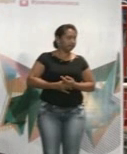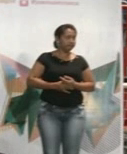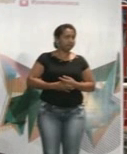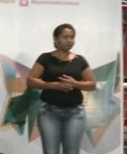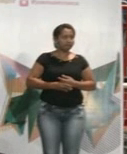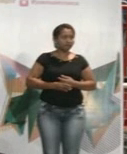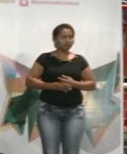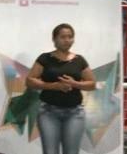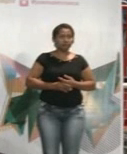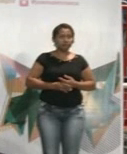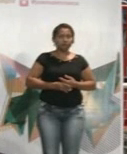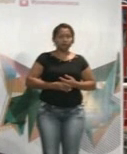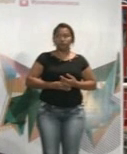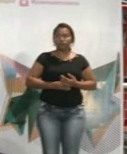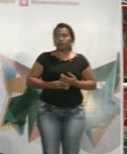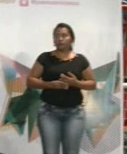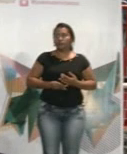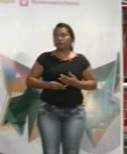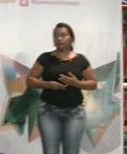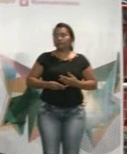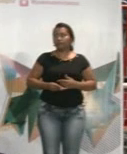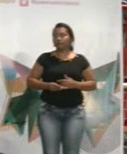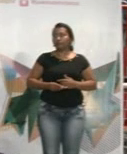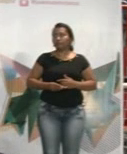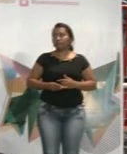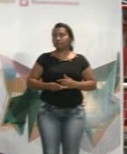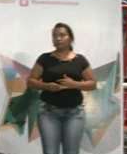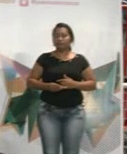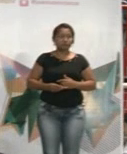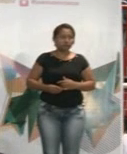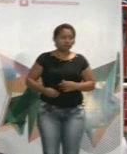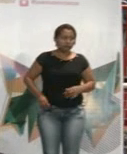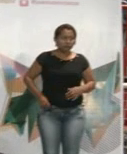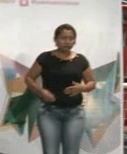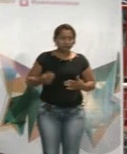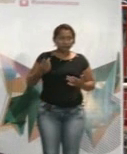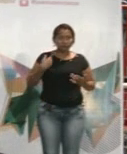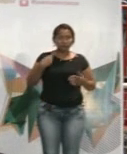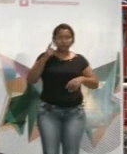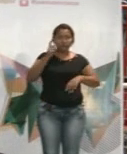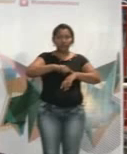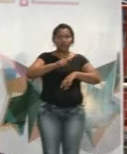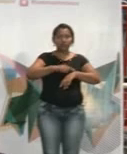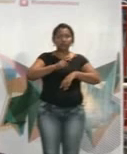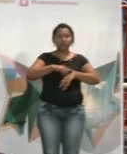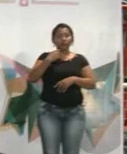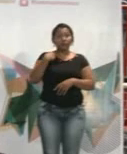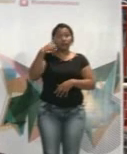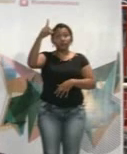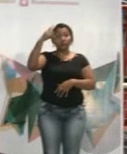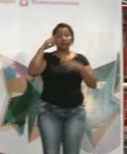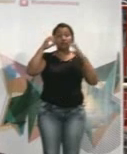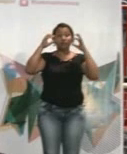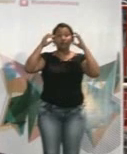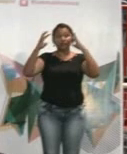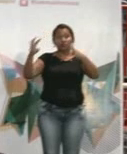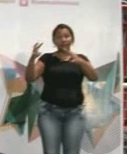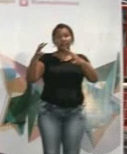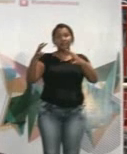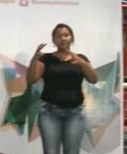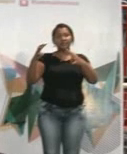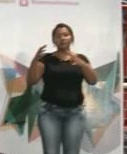Obrigado. E eu acabo achando que é nessas horas que Deus fala com a gente, para dizer assim, essa é a sua missão